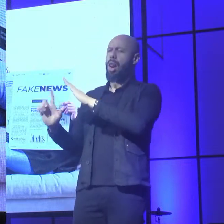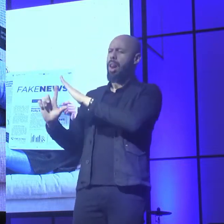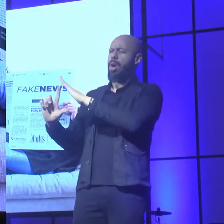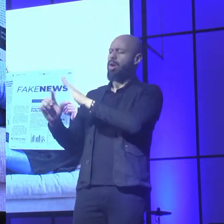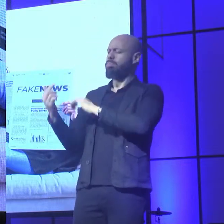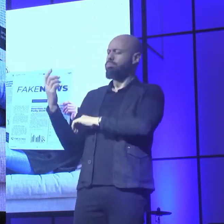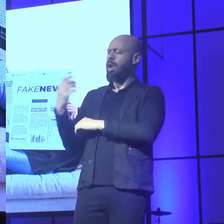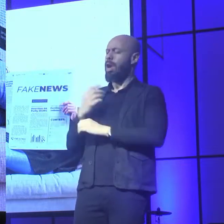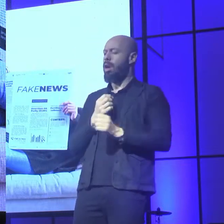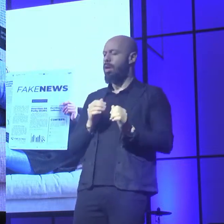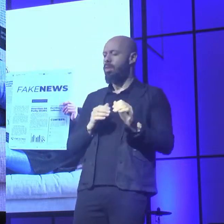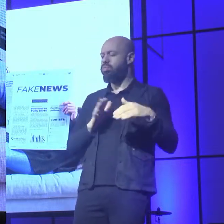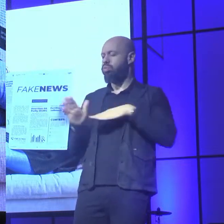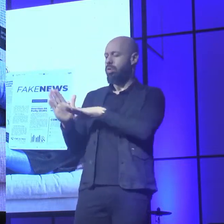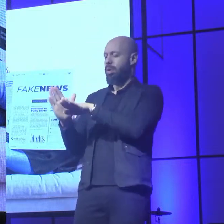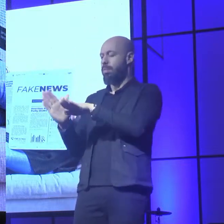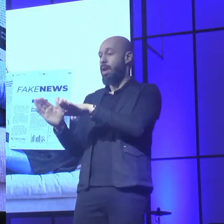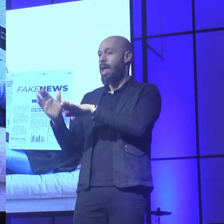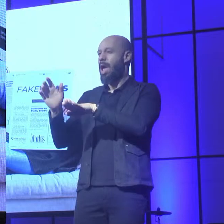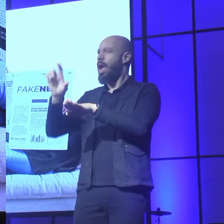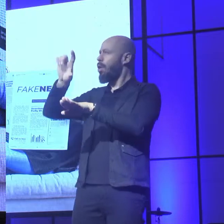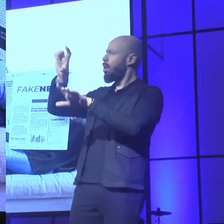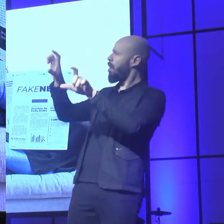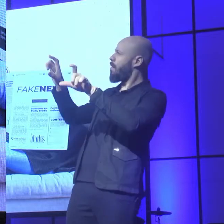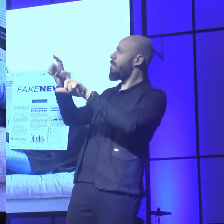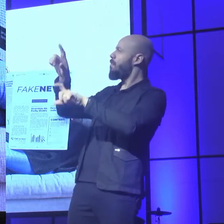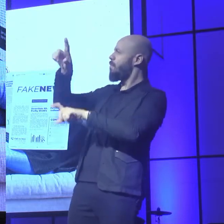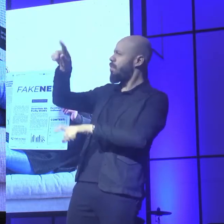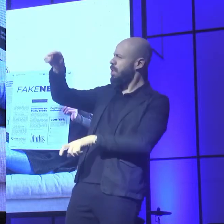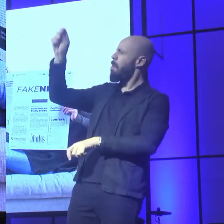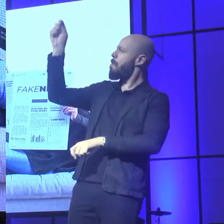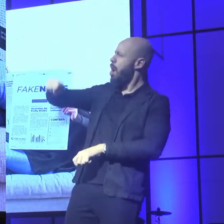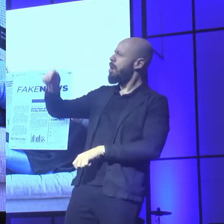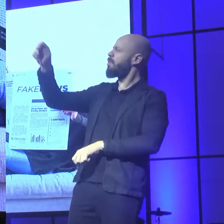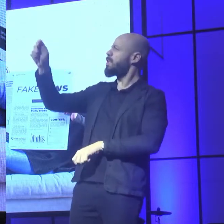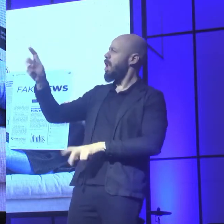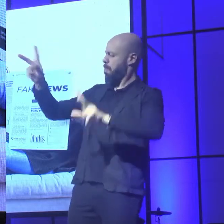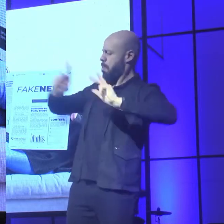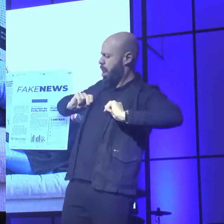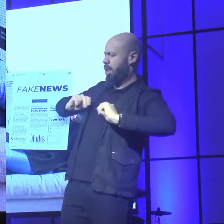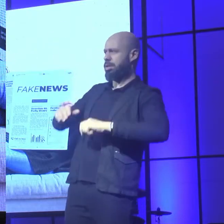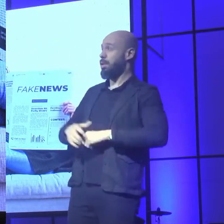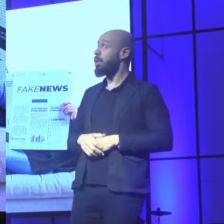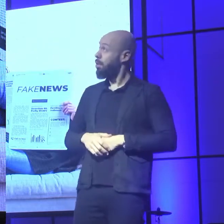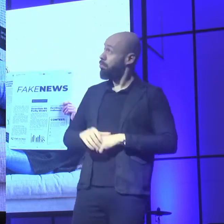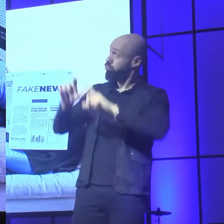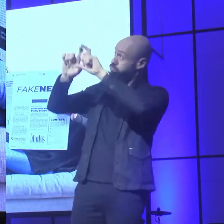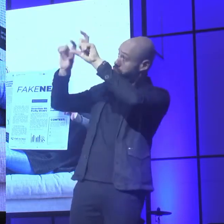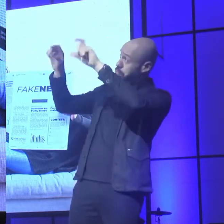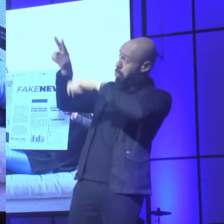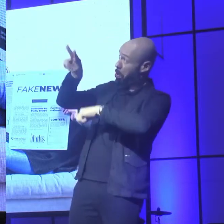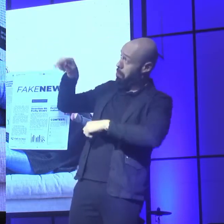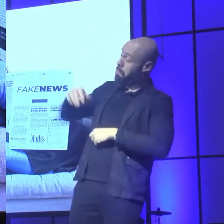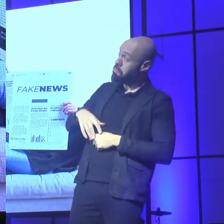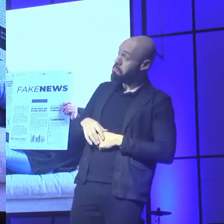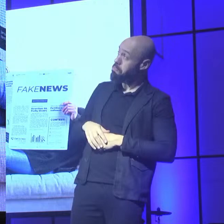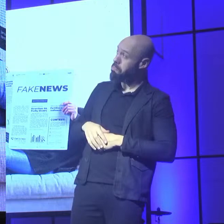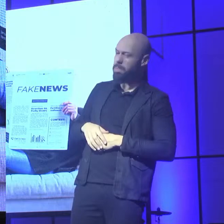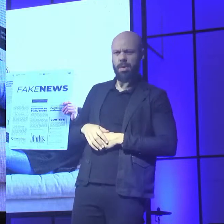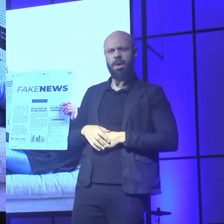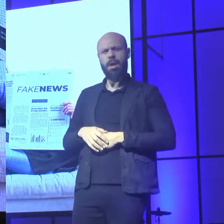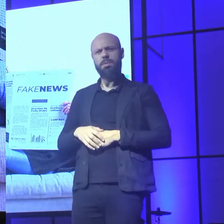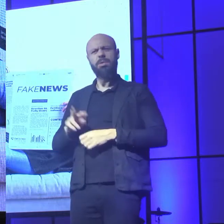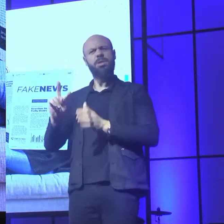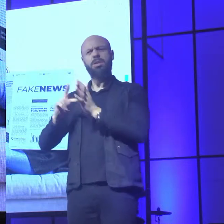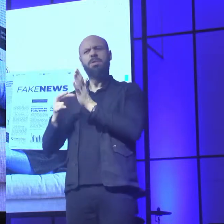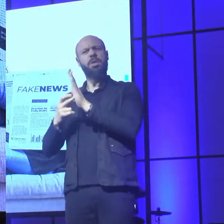você pode, você merece. Eu disse, que legal, você pode, você merece. O que eles estão querendo